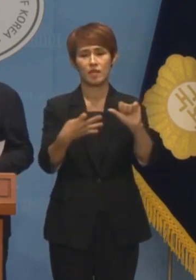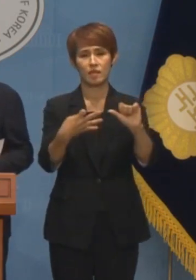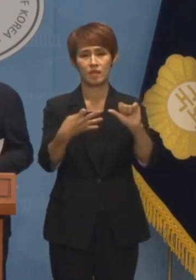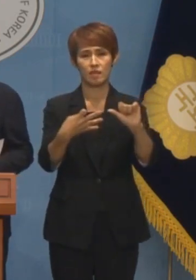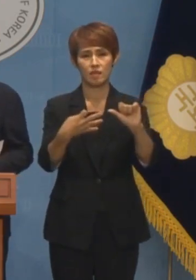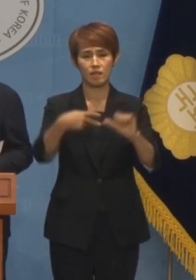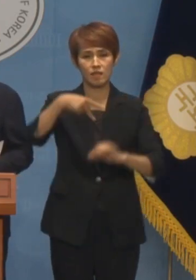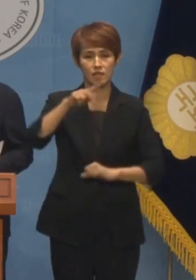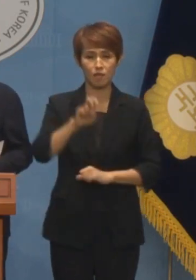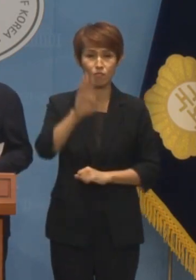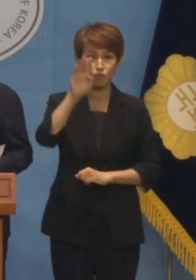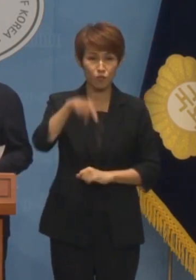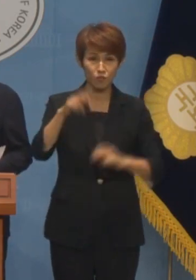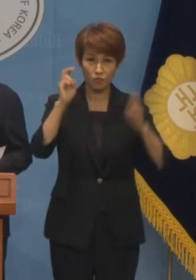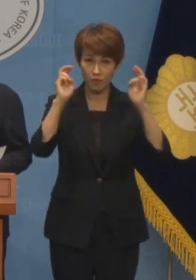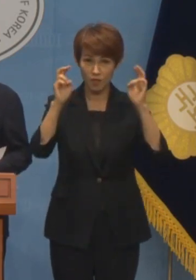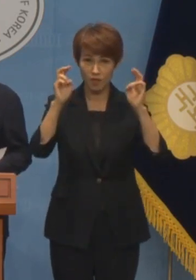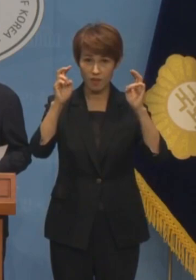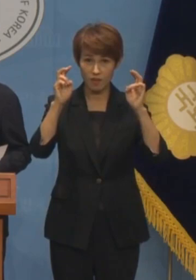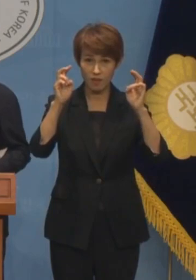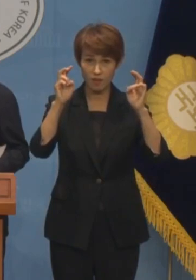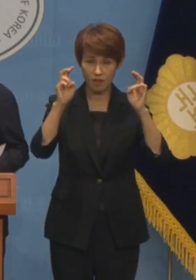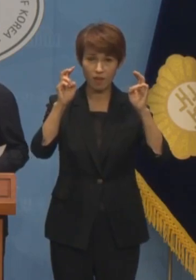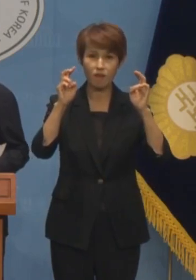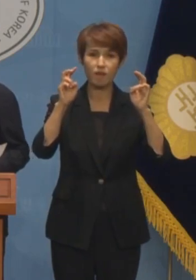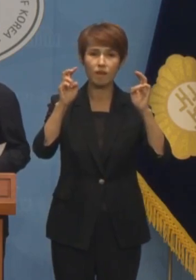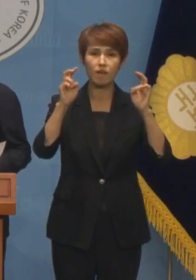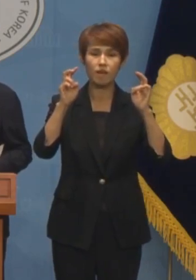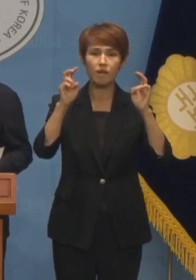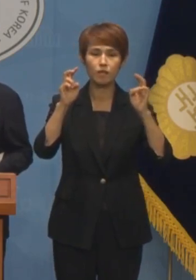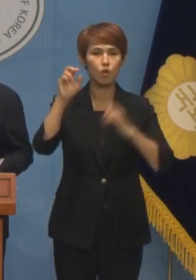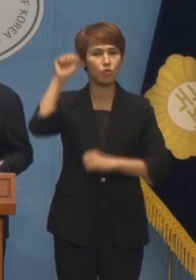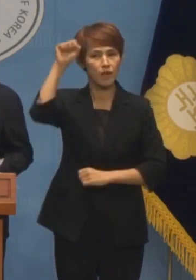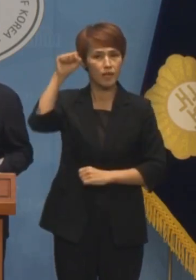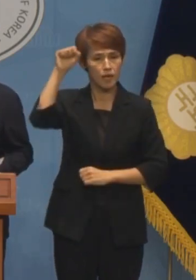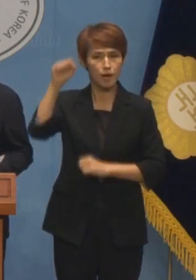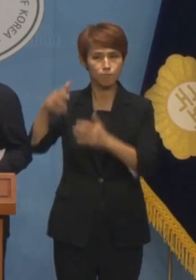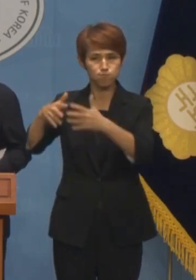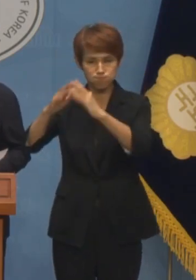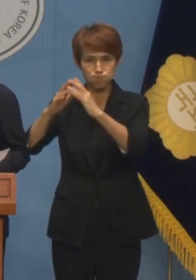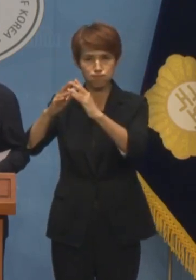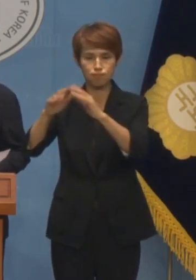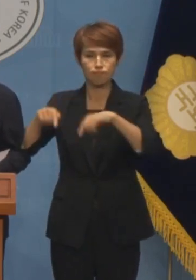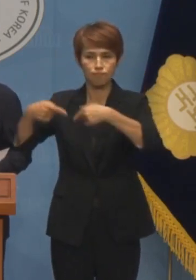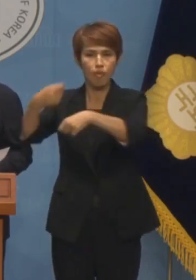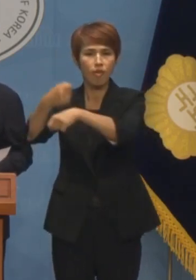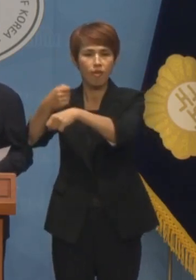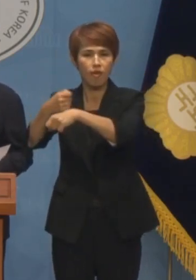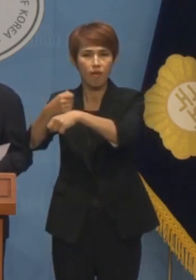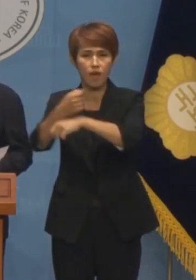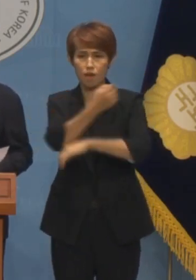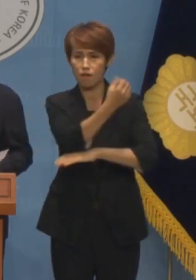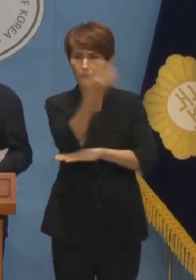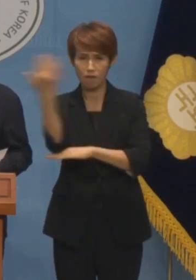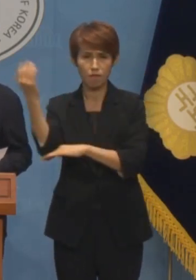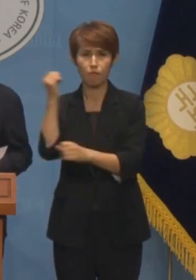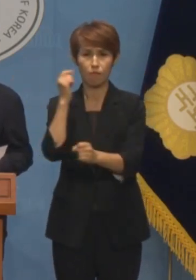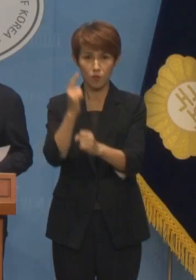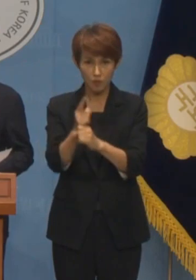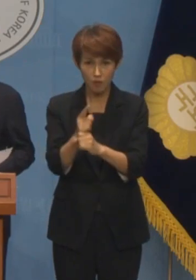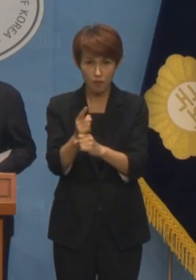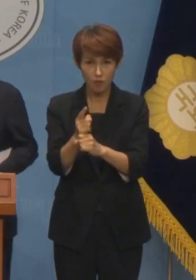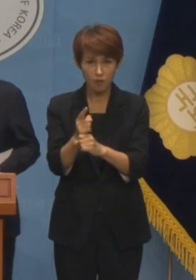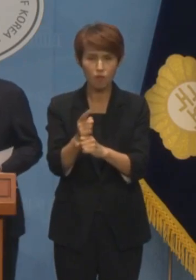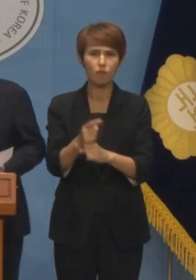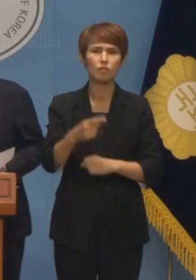3부 토건이 또 여러 업체들과 함께 우크라이나 재건 사업에 진출할 것이라고 언론에 이미 알려진 것은